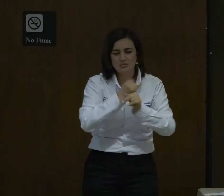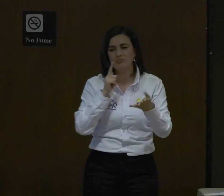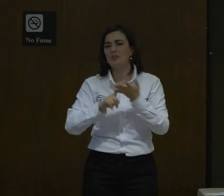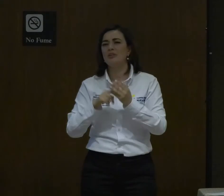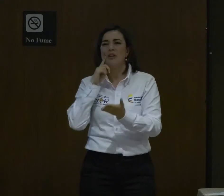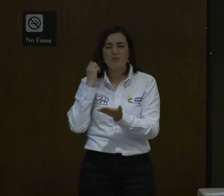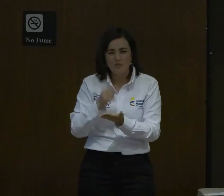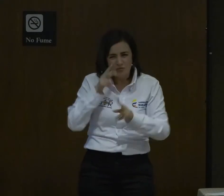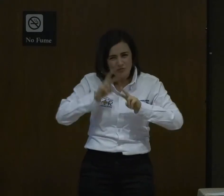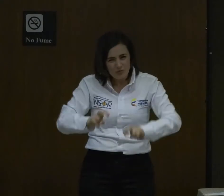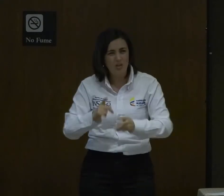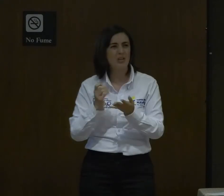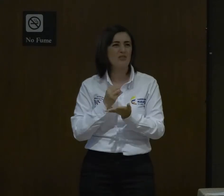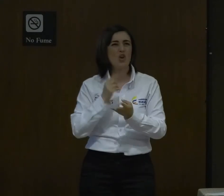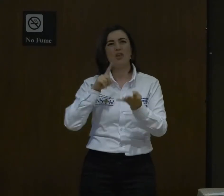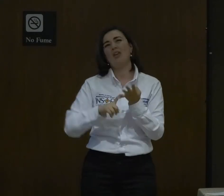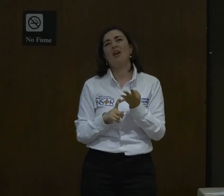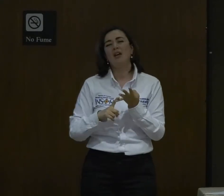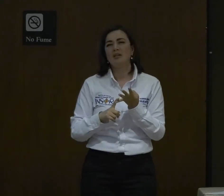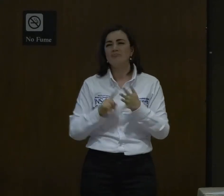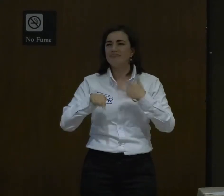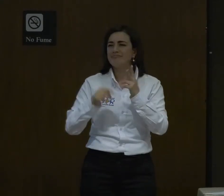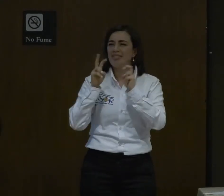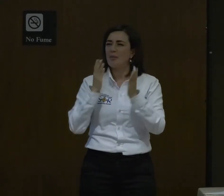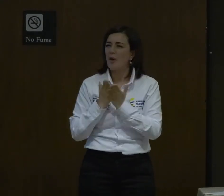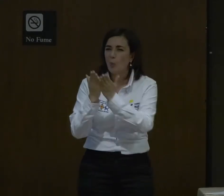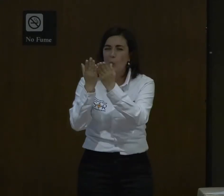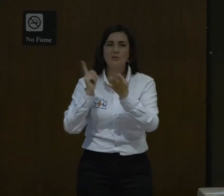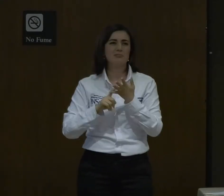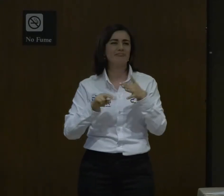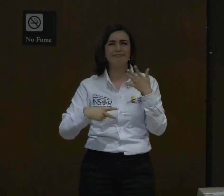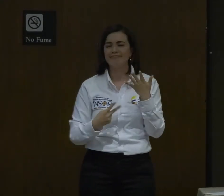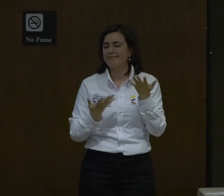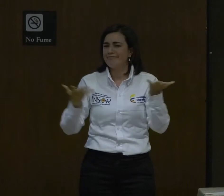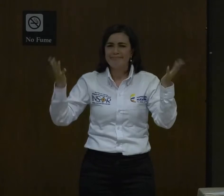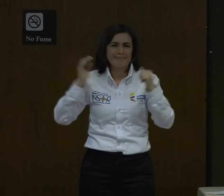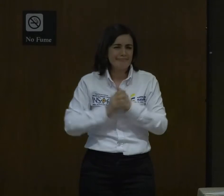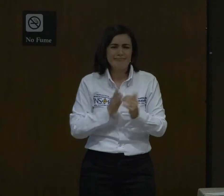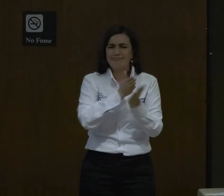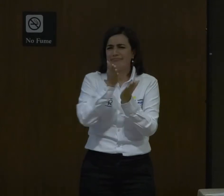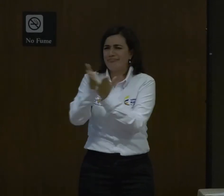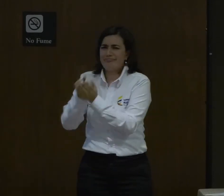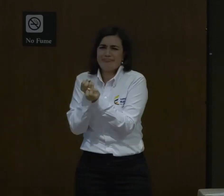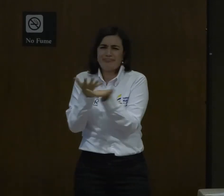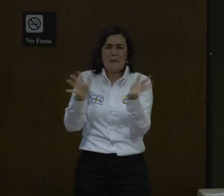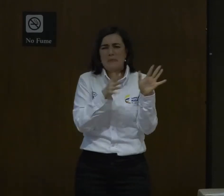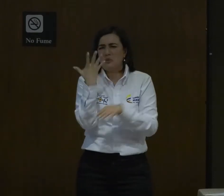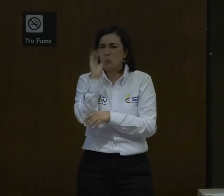internacionales, la biología, la educación. La mayoría de